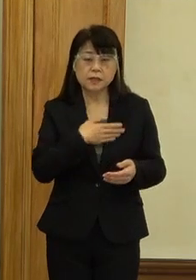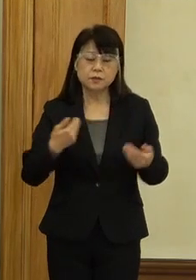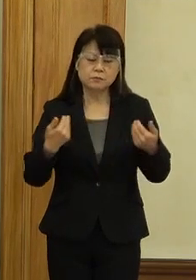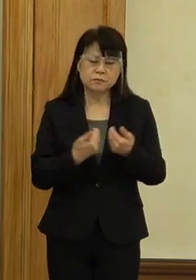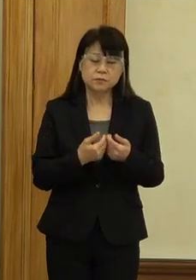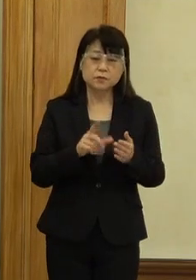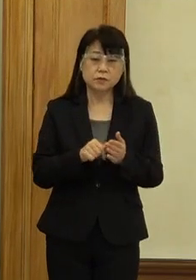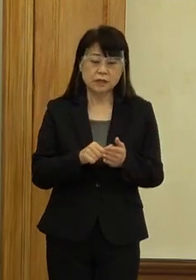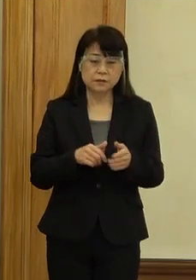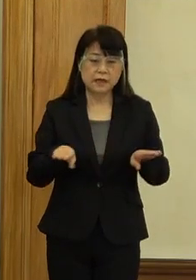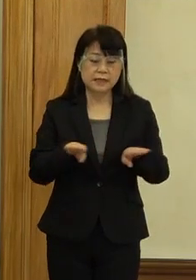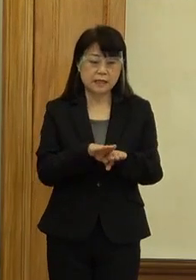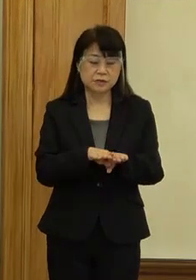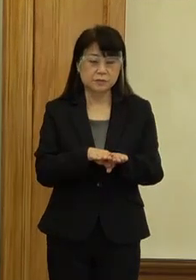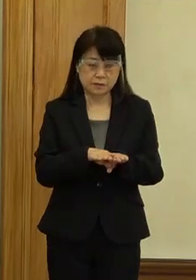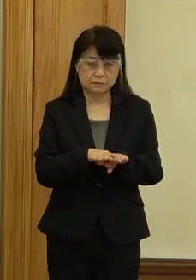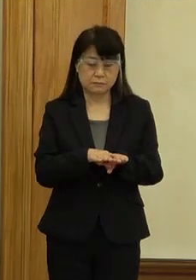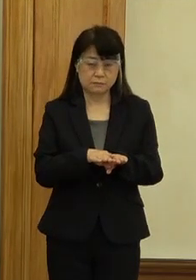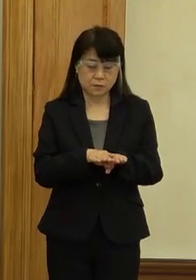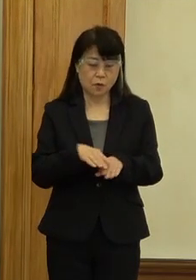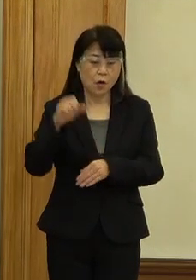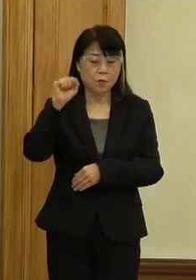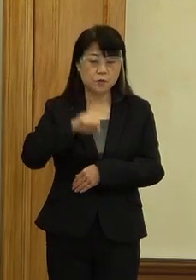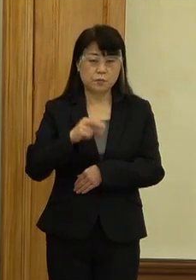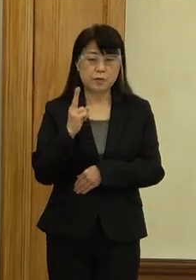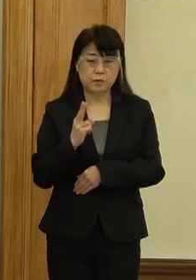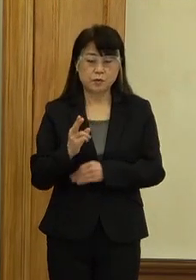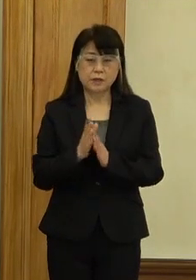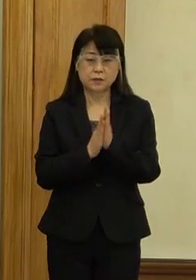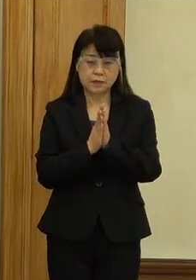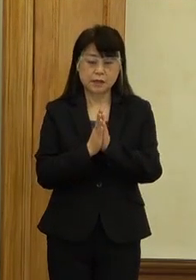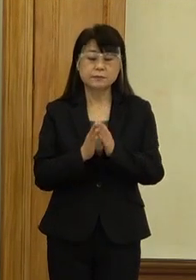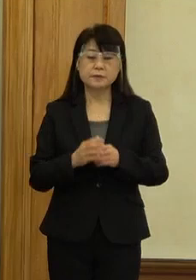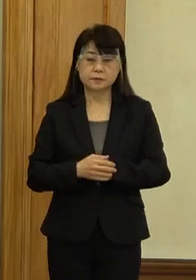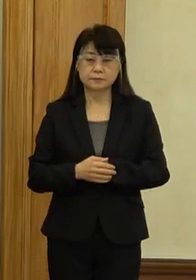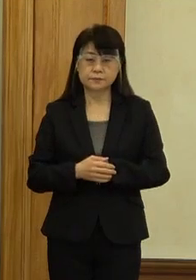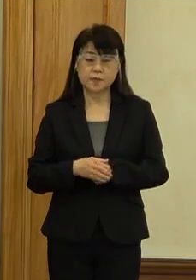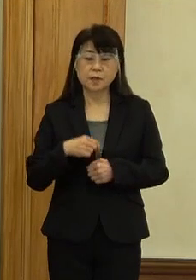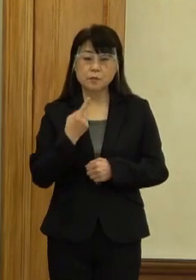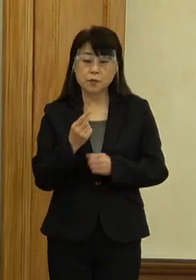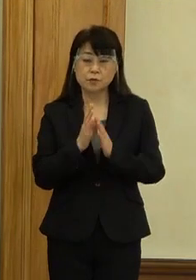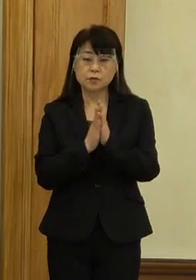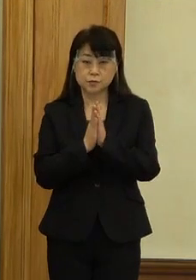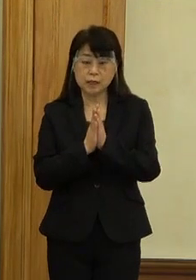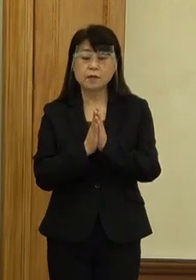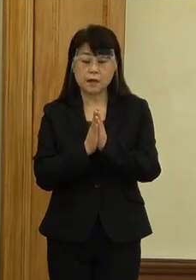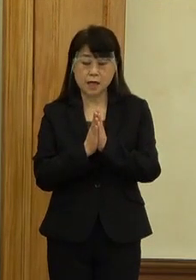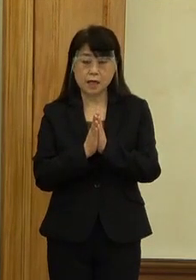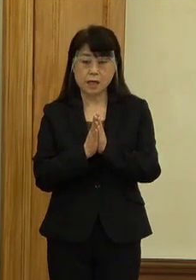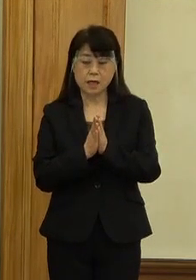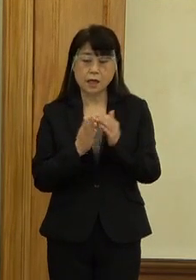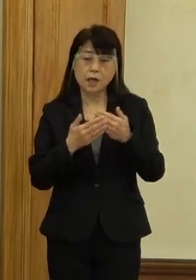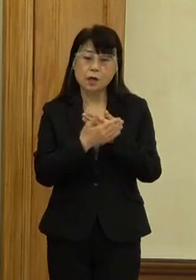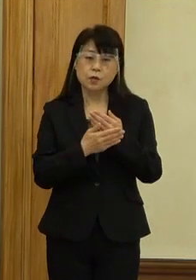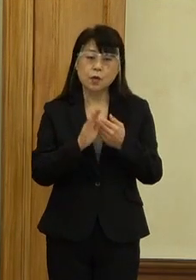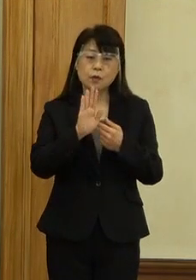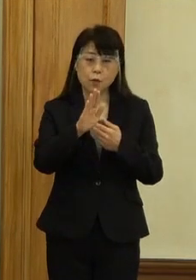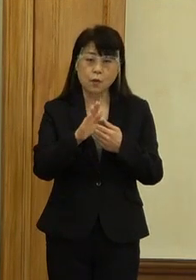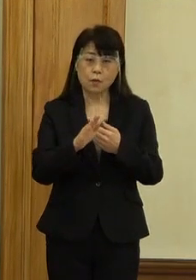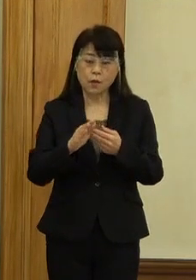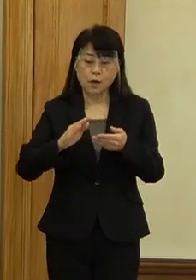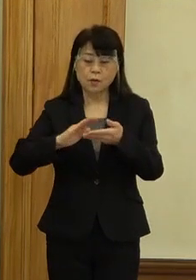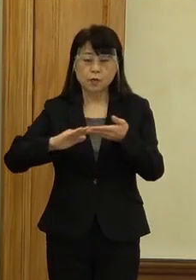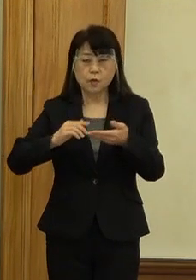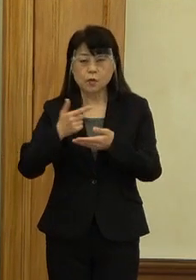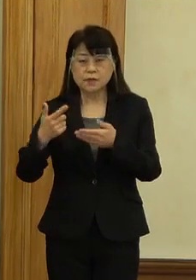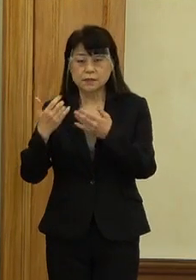進めるようにお願いをいたします。なお事業主の皆様にもう一つお願いがございます。療養後や濃厚接触者